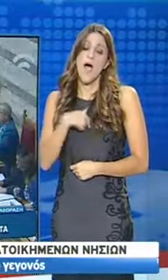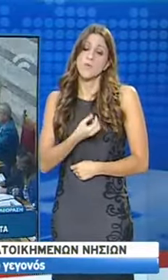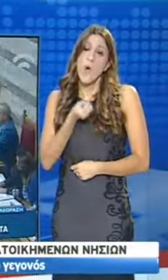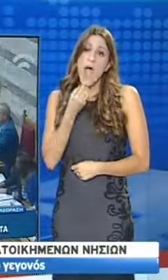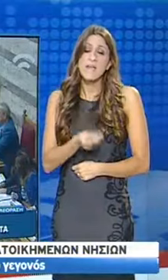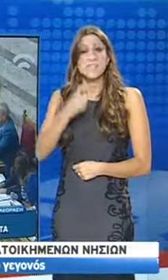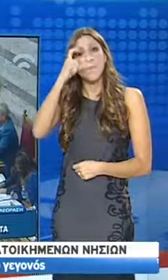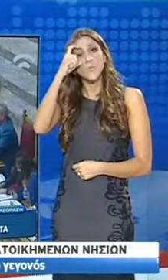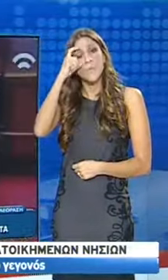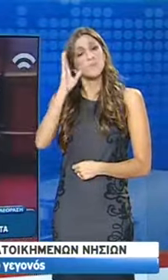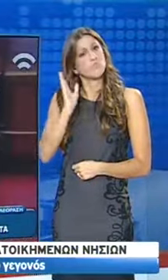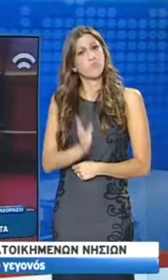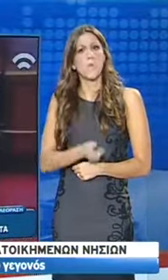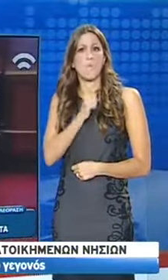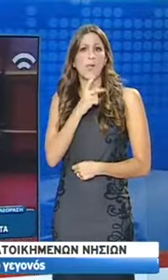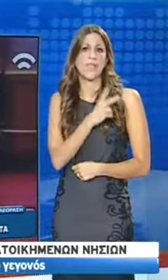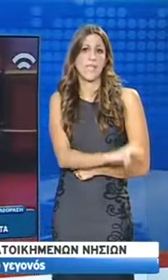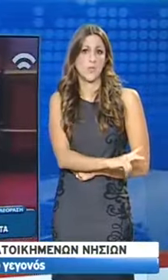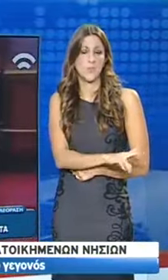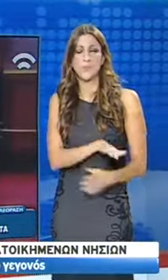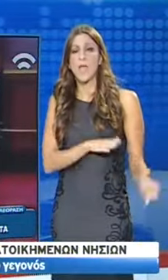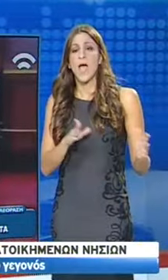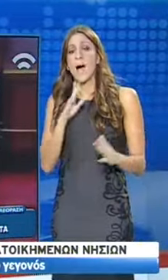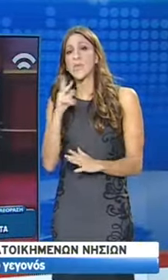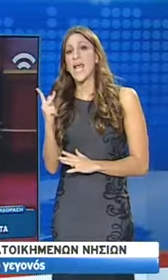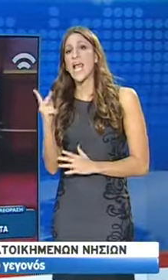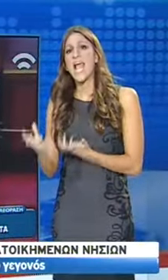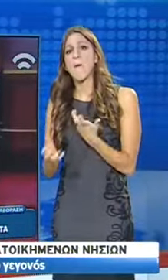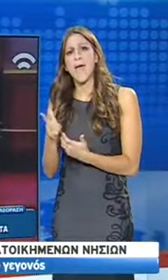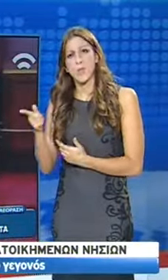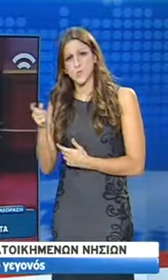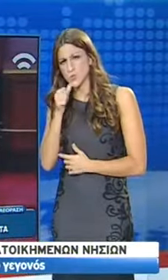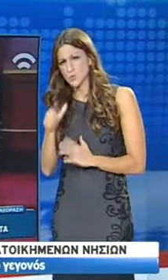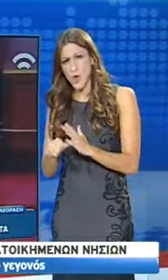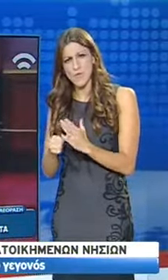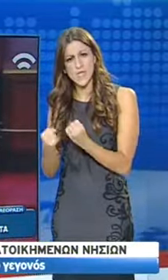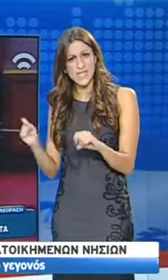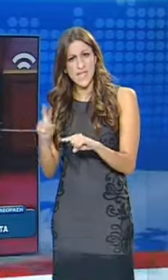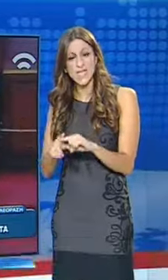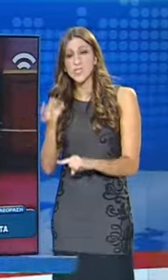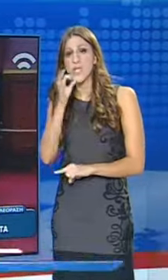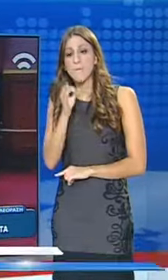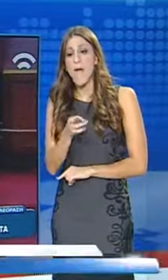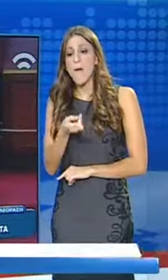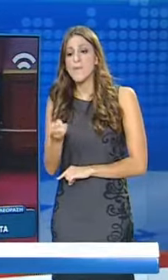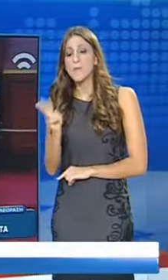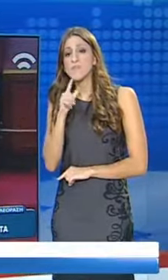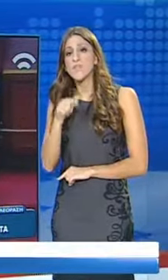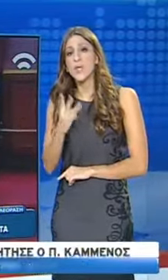Αντώνη Σαμαρά. Από την πλευρά του, ο κύριος Καμένος προειδοποίησε ότι καμία προσωρινή πλειοψηφία δεν έχει δικαίωμα ούτε να την αδειάσει